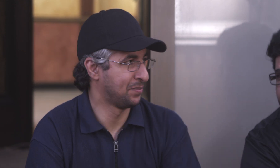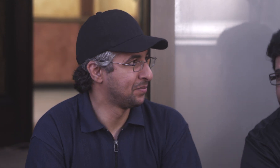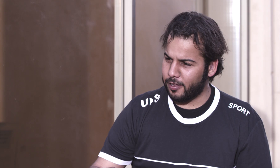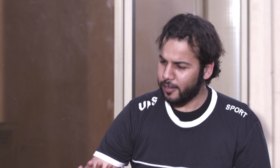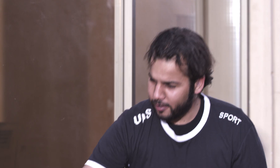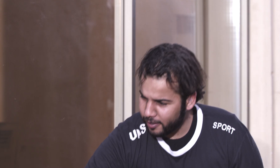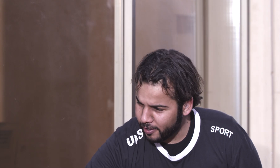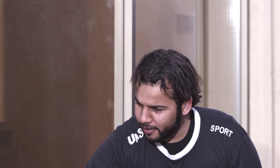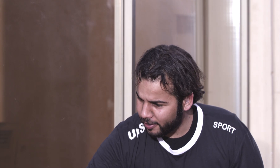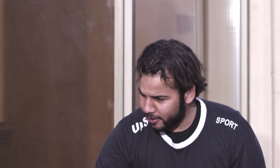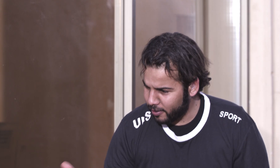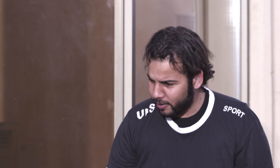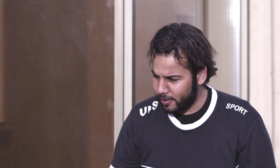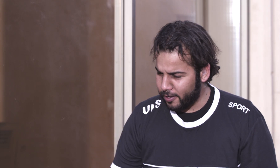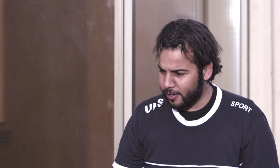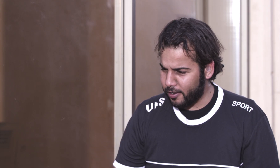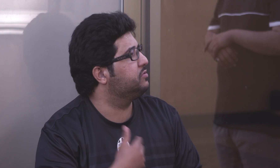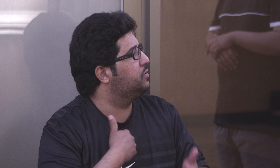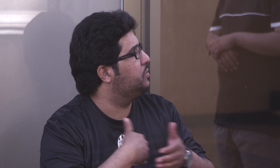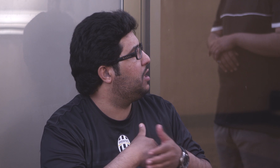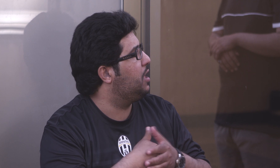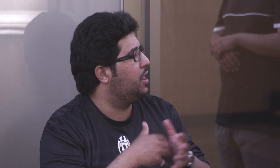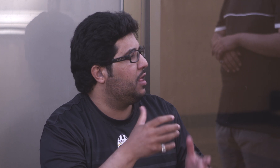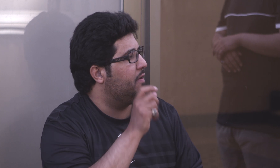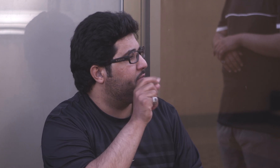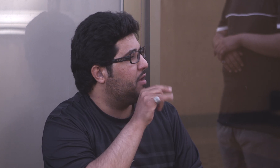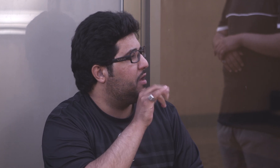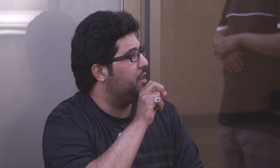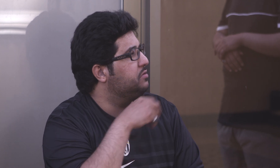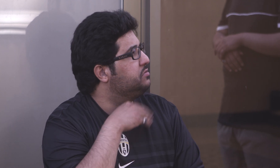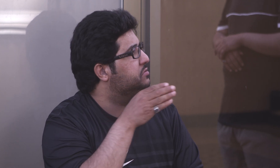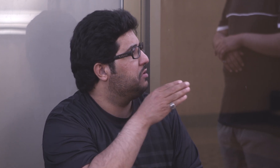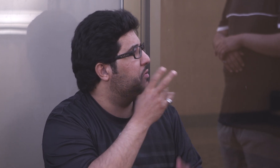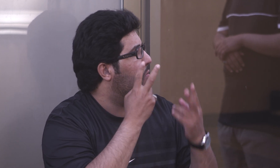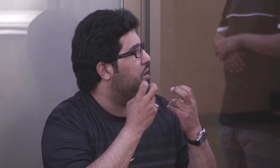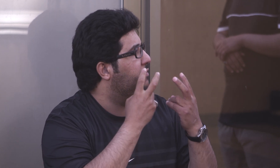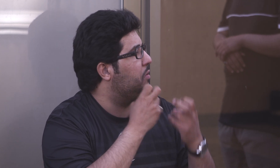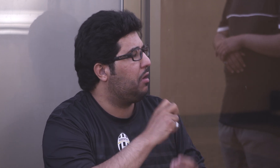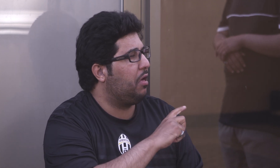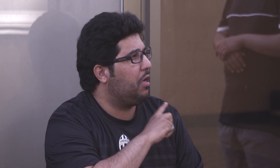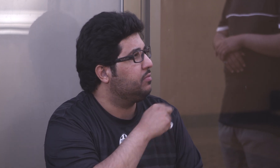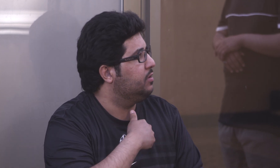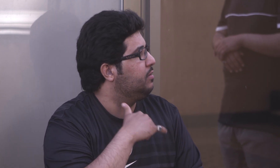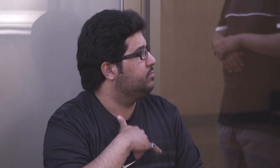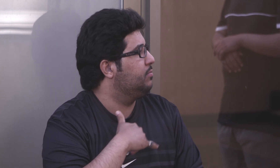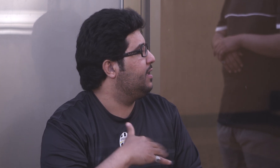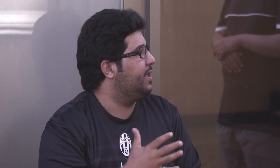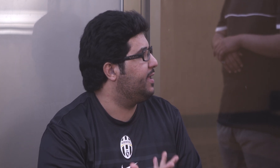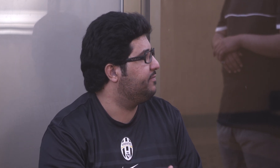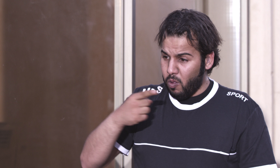وظائف. وأنت؟ أنا بلعب كورة، كل الفرق رفضت ألعب معهم. لابد أن تعملوا